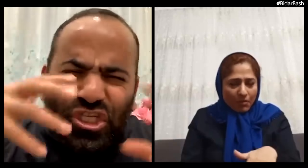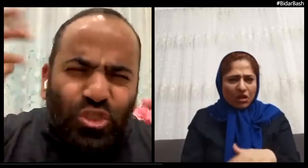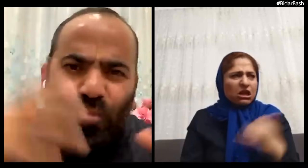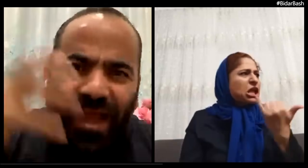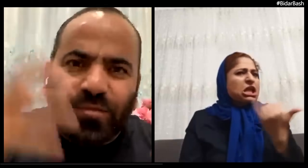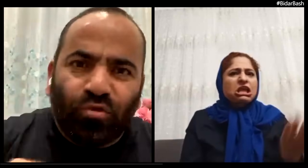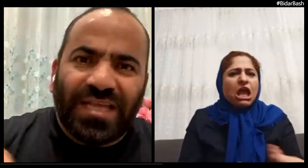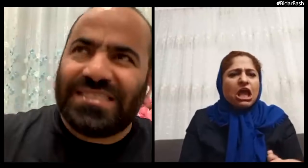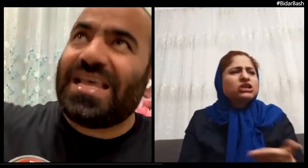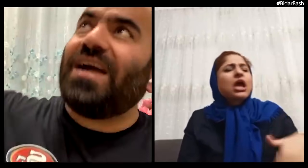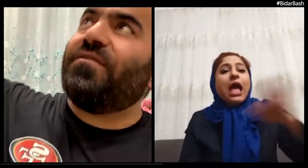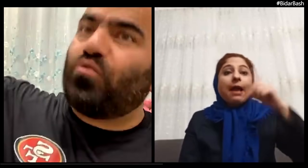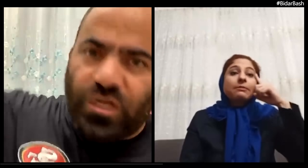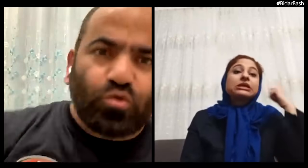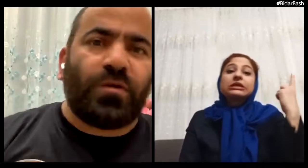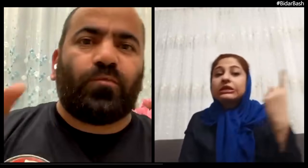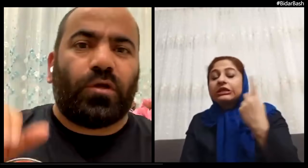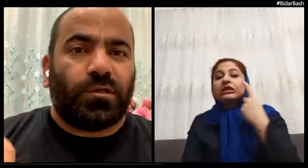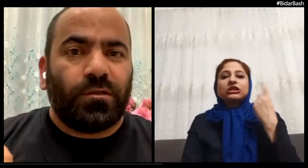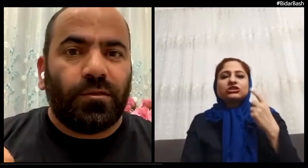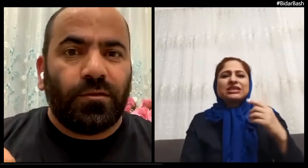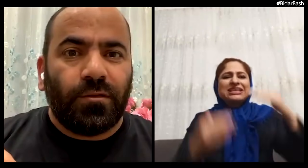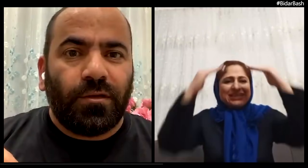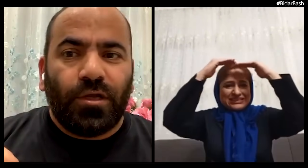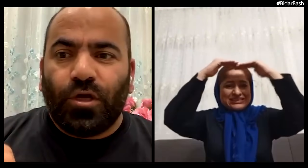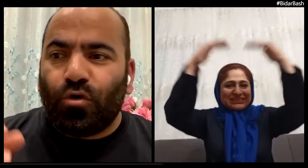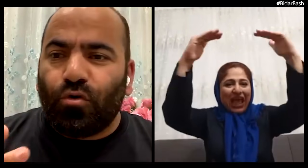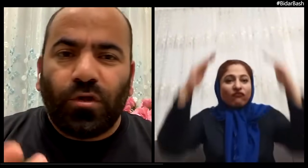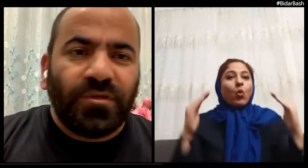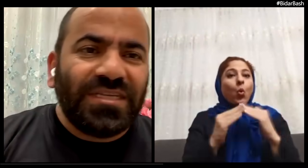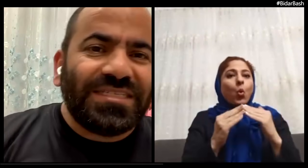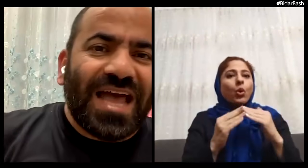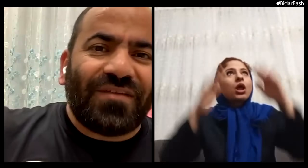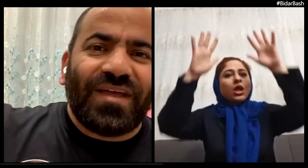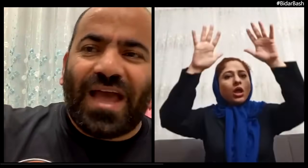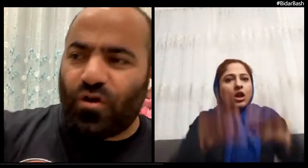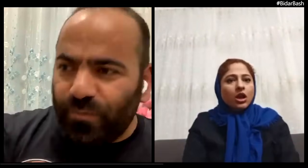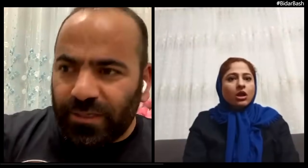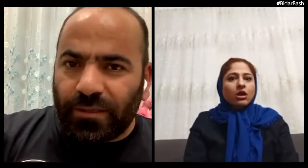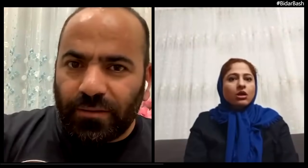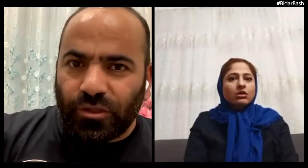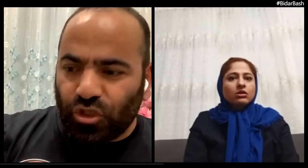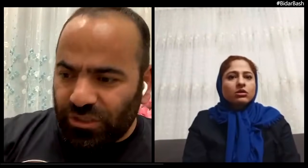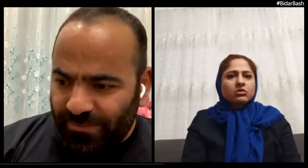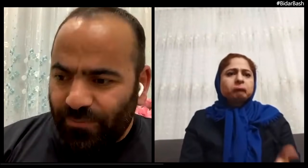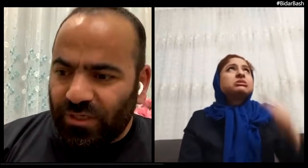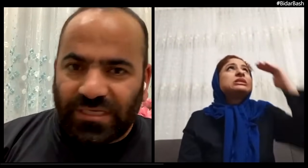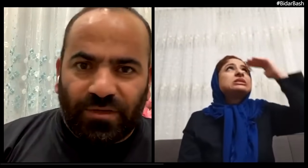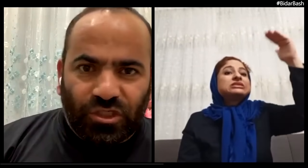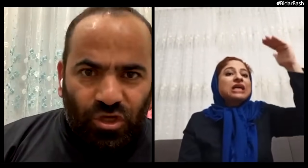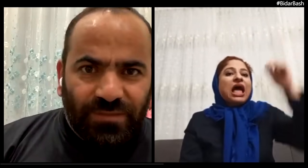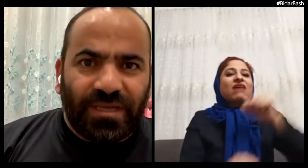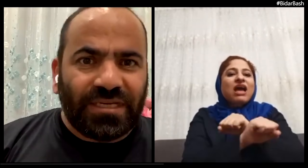همین گیج و منگ بودن، سقف خونهشون اومد پایین. خدا میگه این سقف خرابه، جاذبه هم